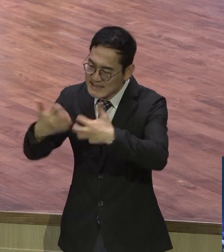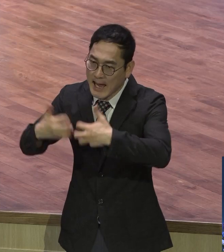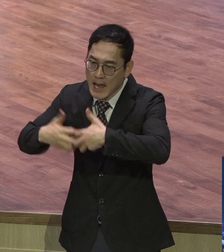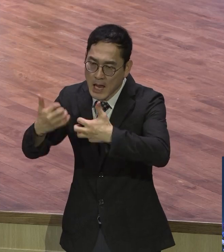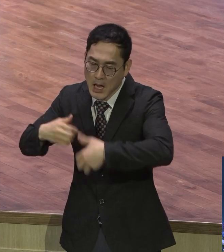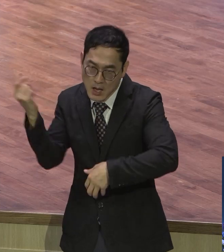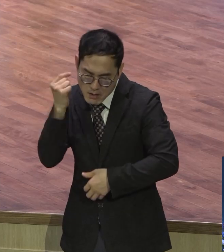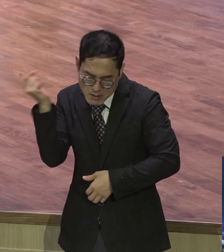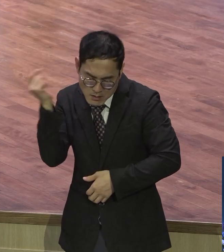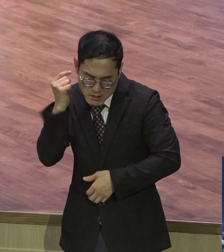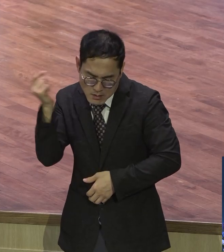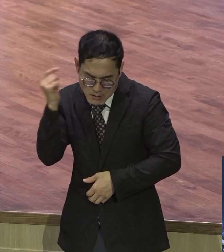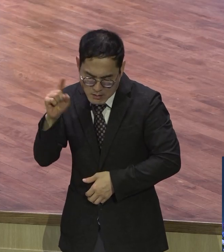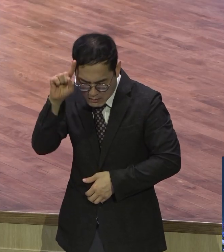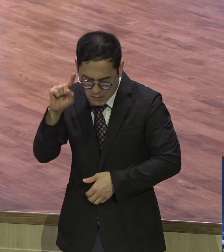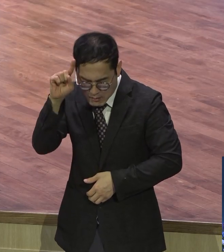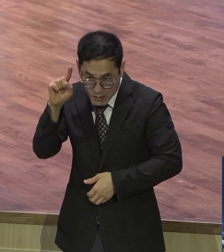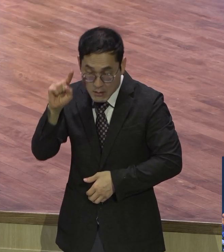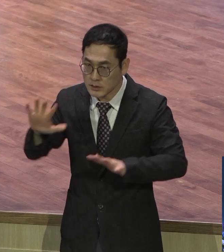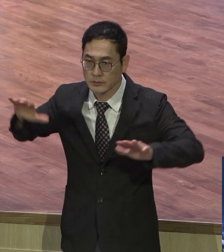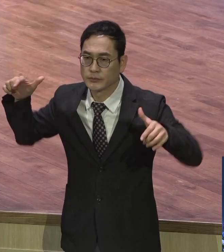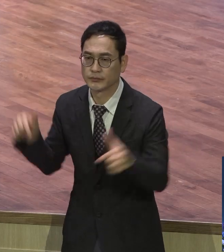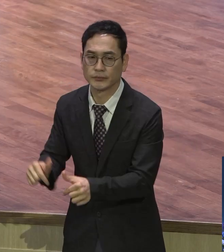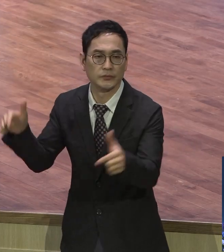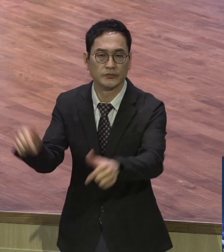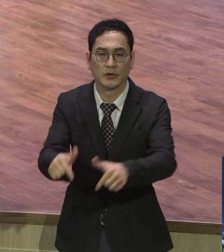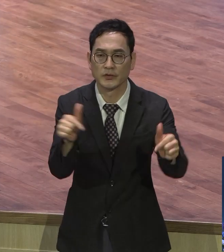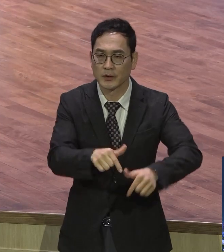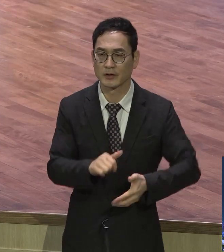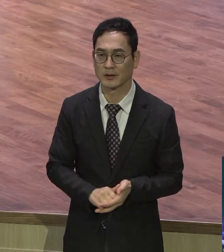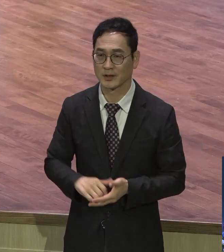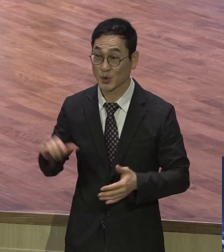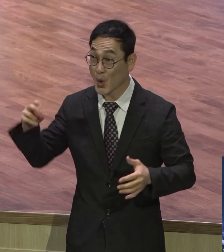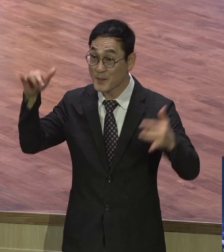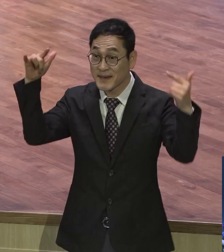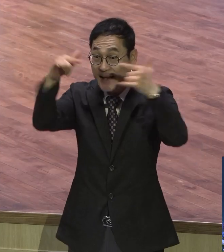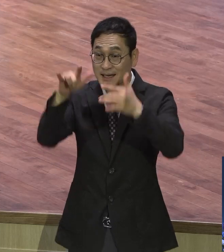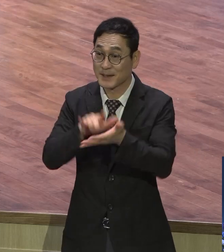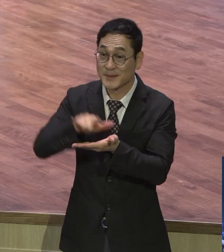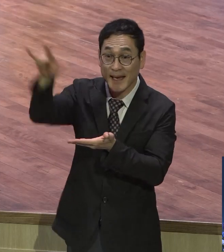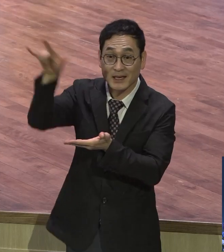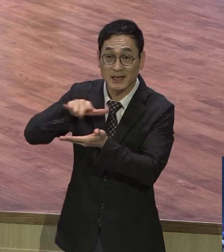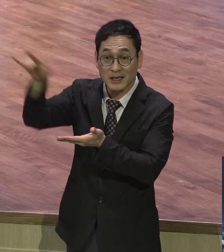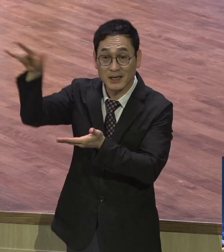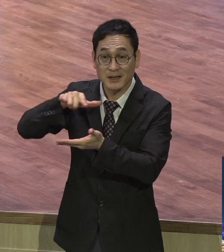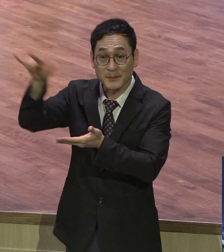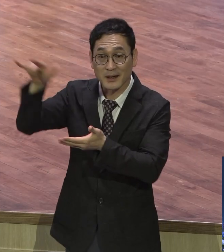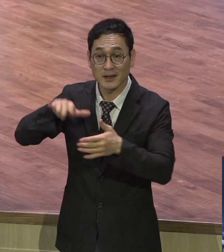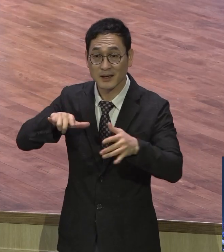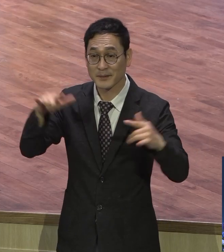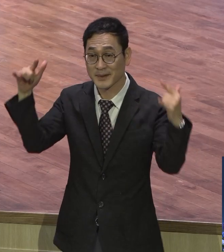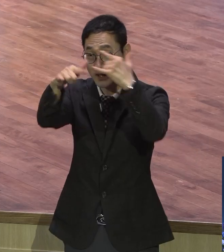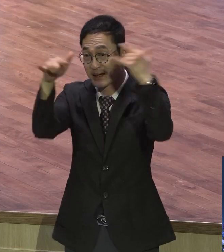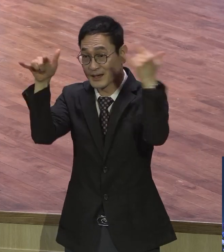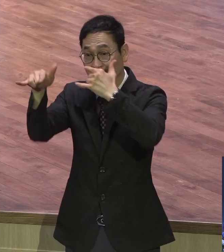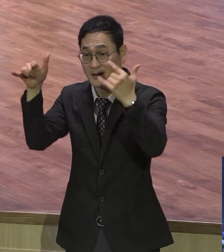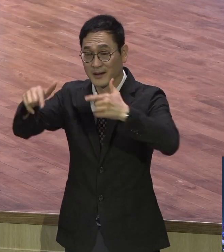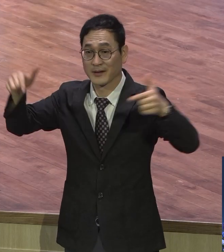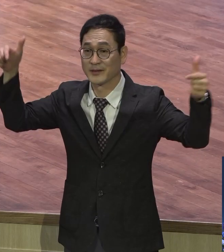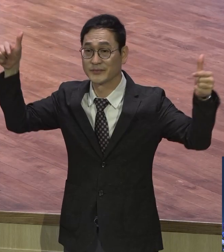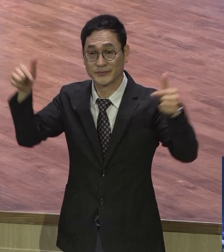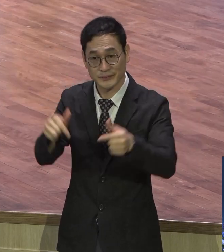되니까 소리가 많이 줄어들고 전 세계에 비행기가 그렇게 엄청나게 많이 이동을 했는데